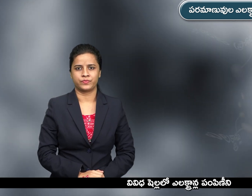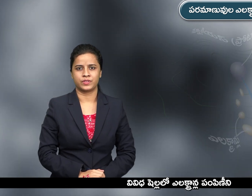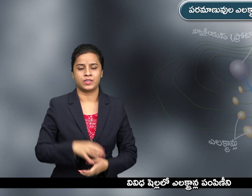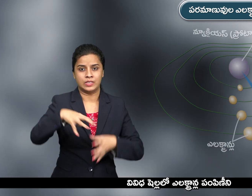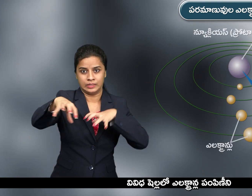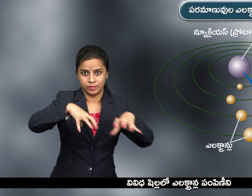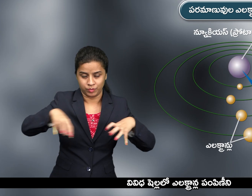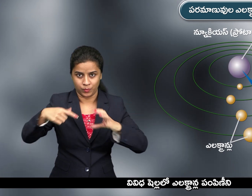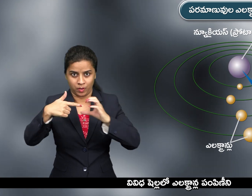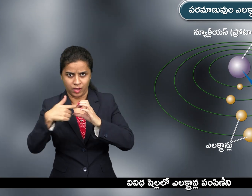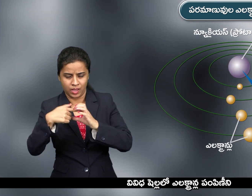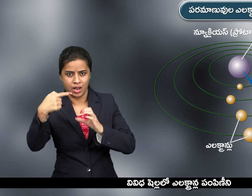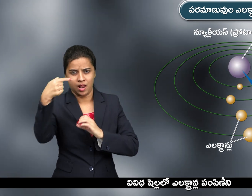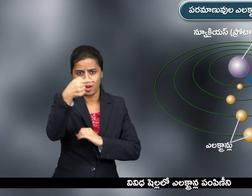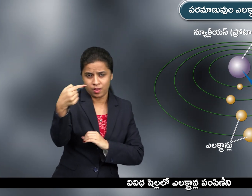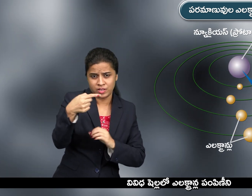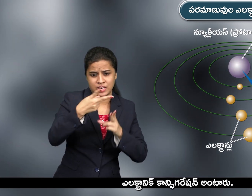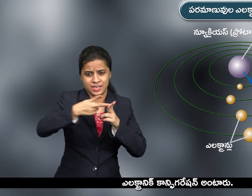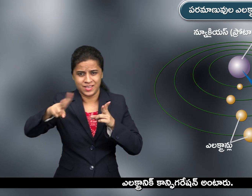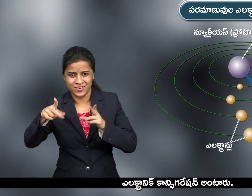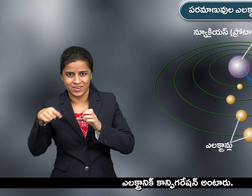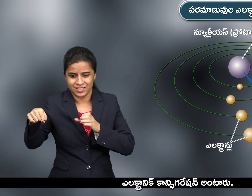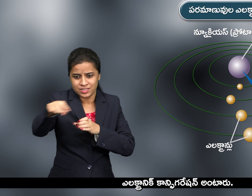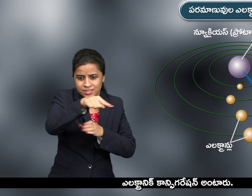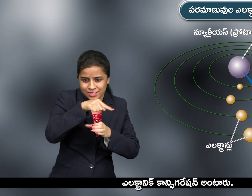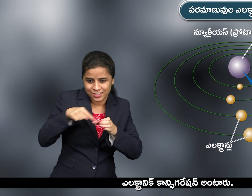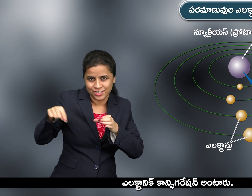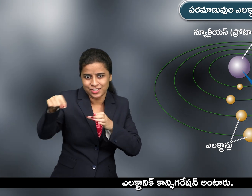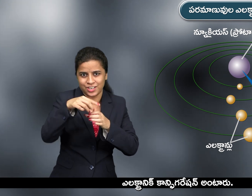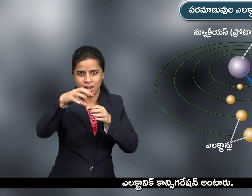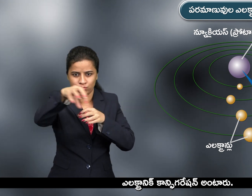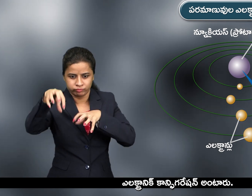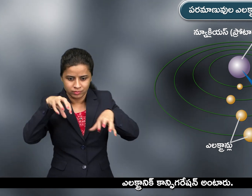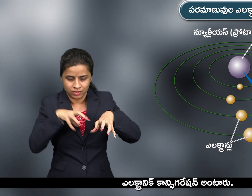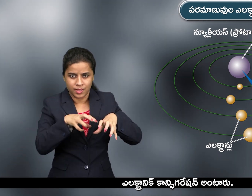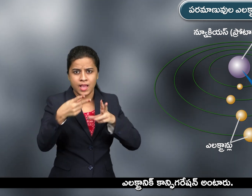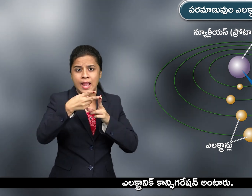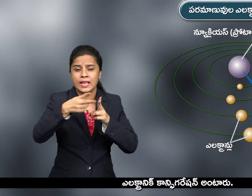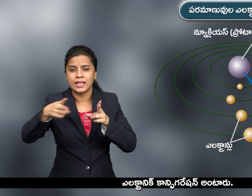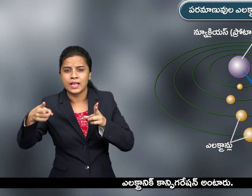వివిధ షెల్లలో ఎలక్ట్రాన్ల పంపిణీని ఎలక్ట్రానిక్ కాన్ఫిగరేషన్ అంటారు.